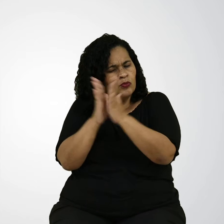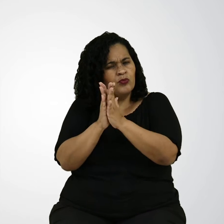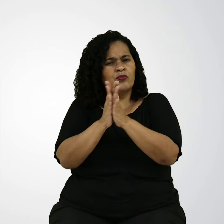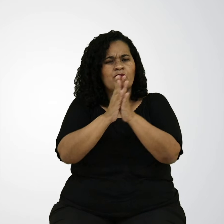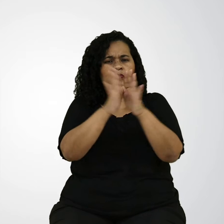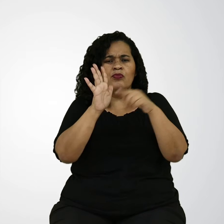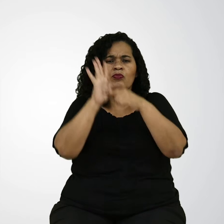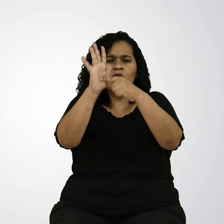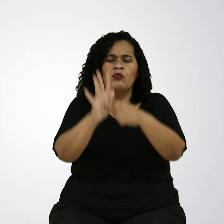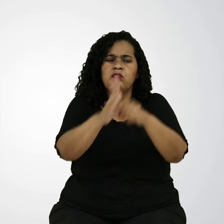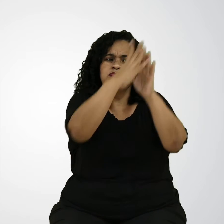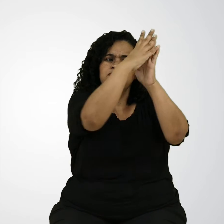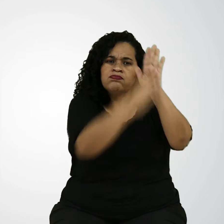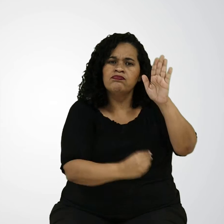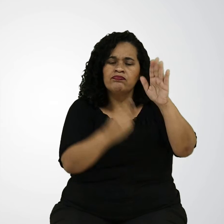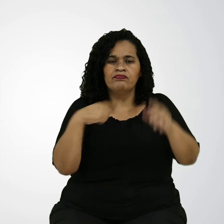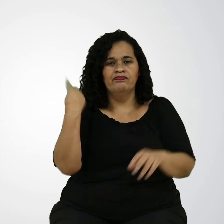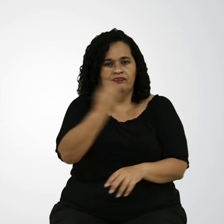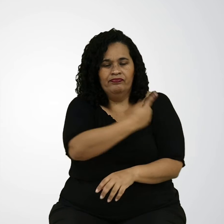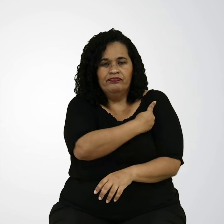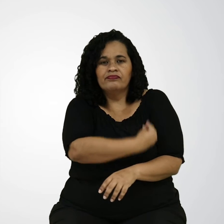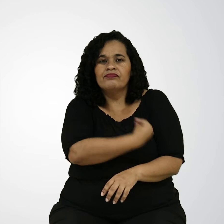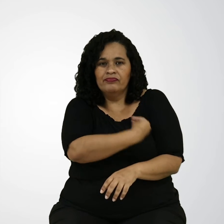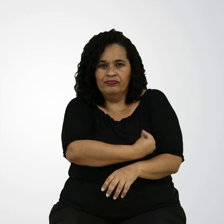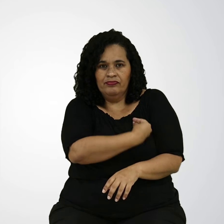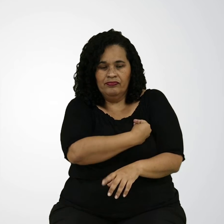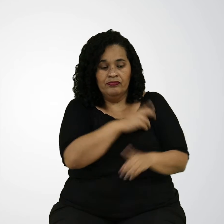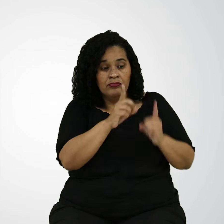orar o tempo todo. Quando Jesus